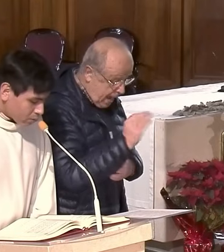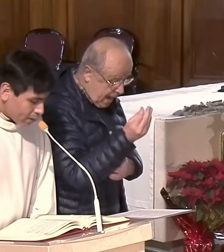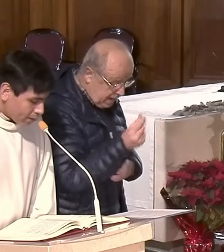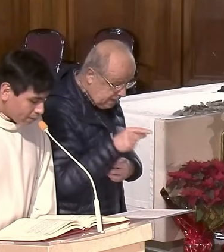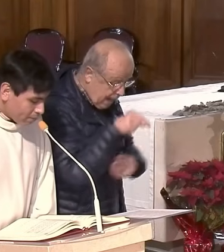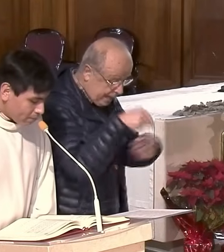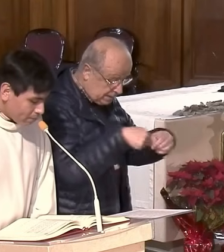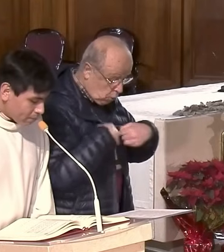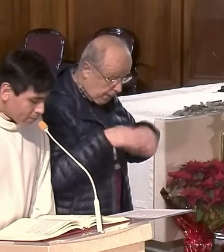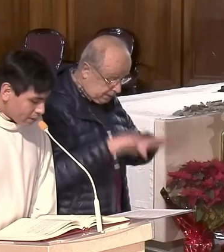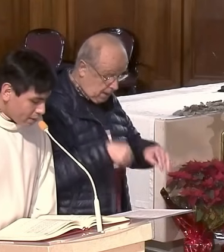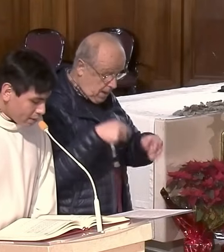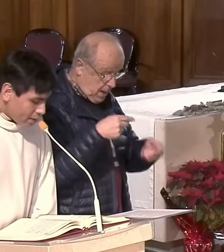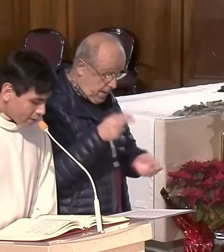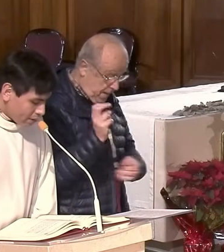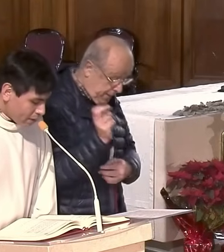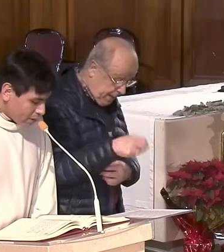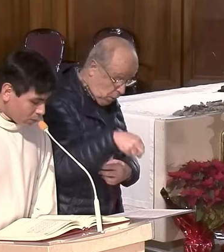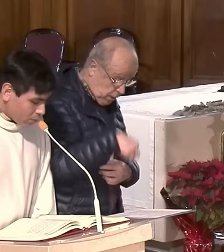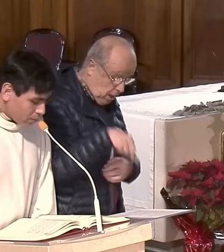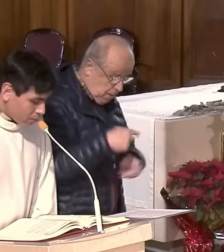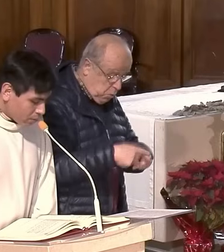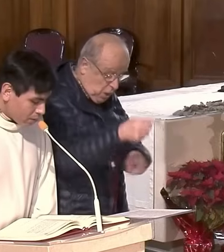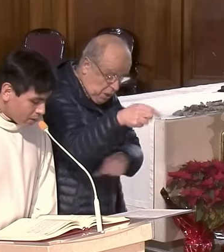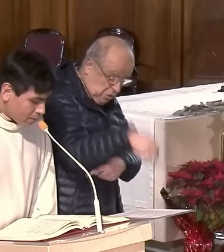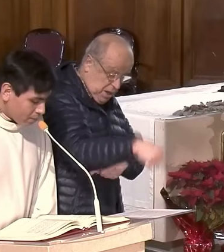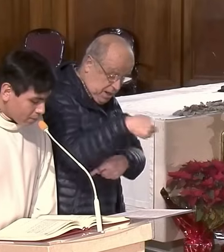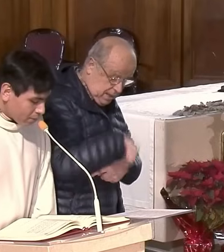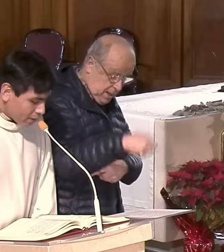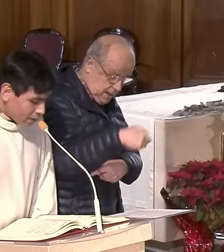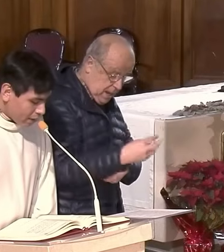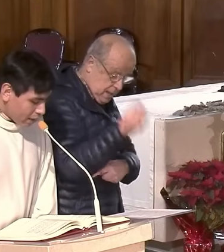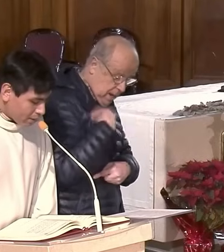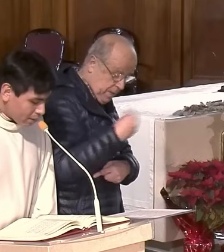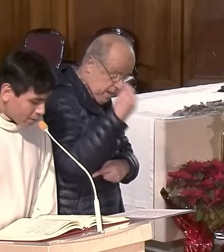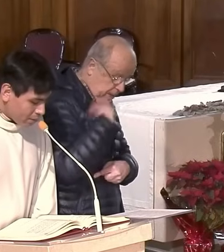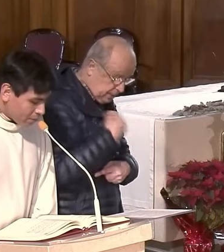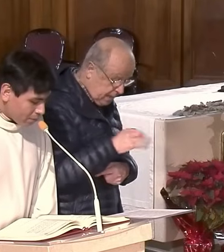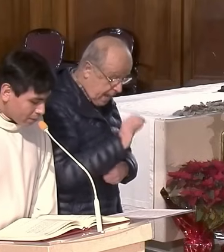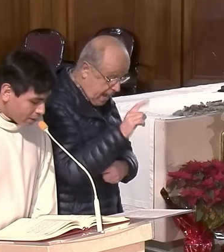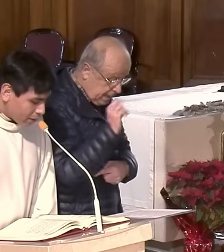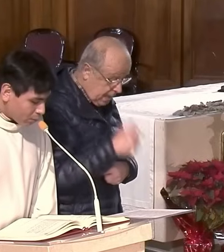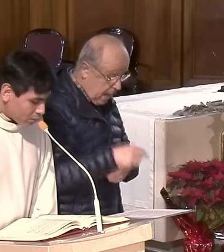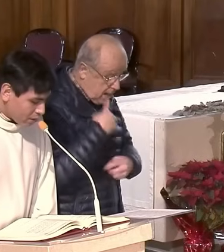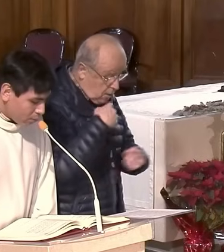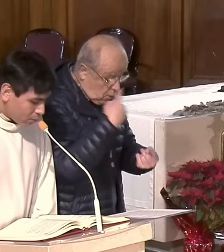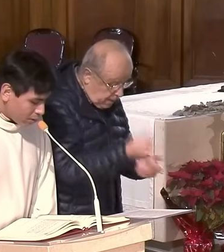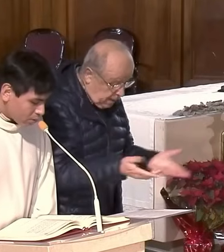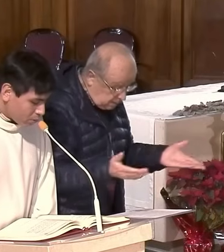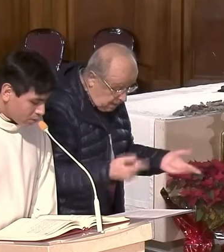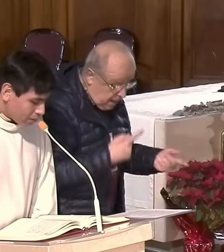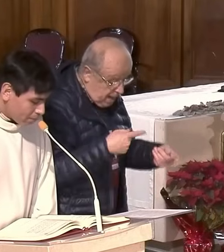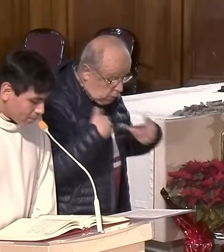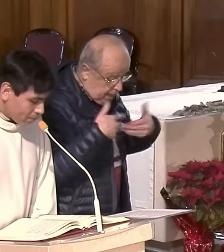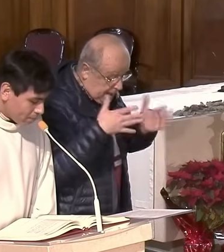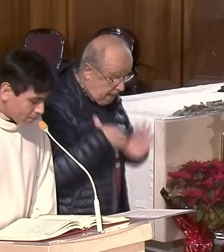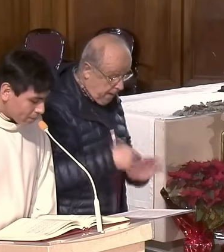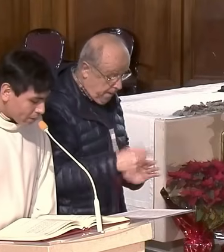a acostarte, y si te llama de nuevo, di: habla, Señor, que tu siervo